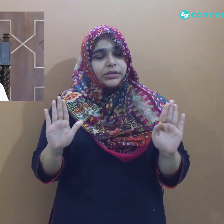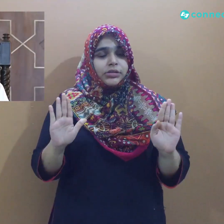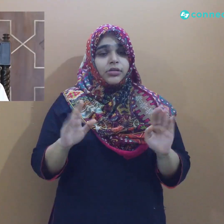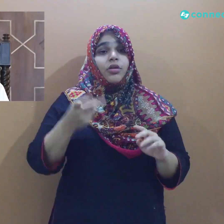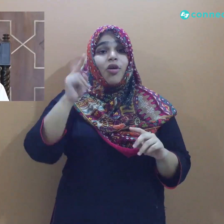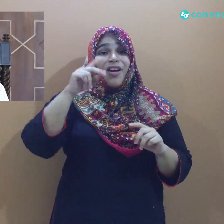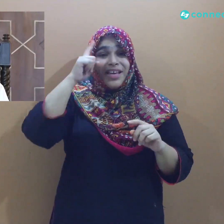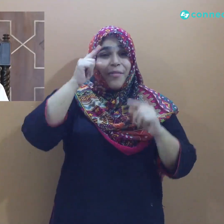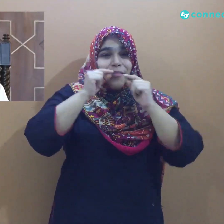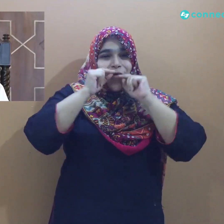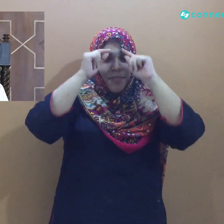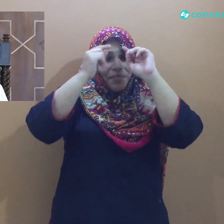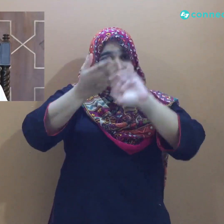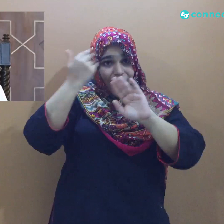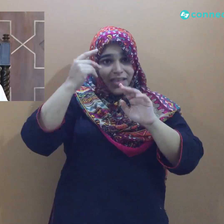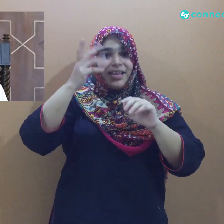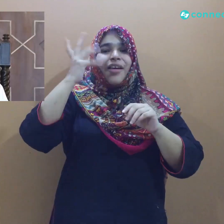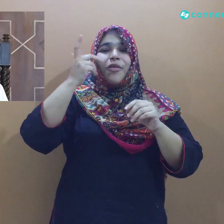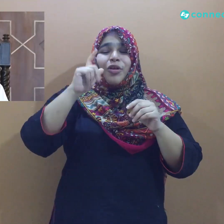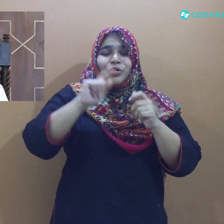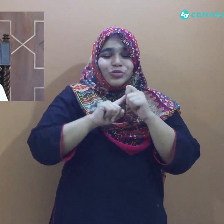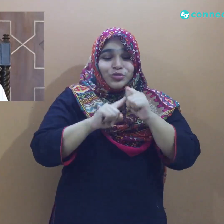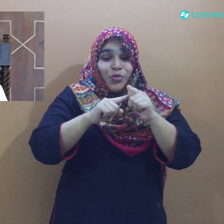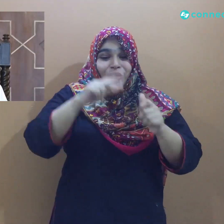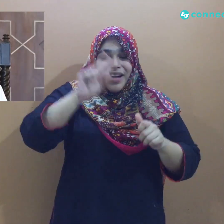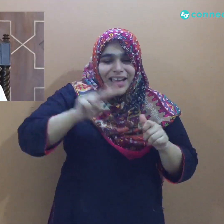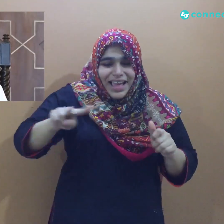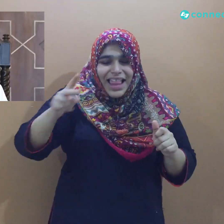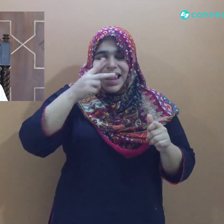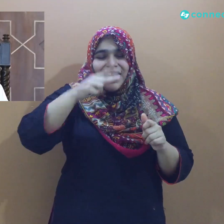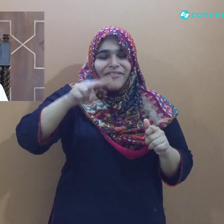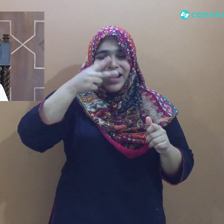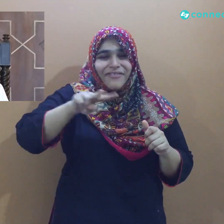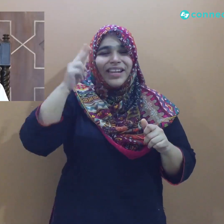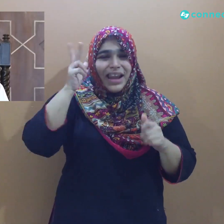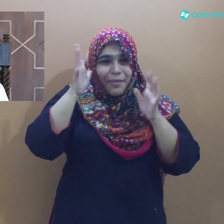میں بھی رات کی عبادت اپنے گھر میں ہی کی۔